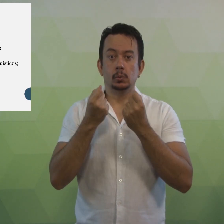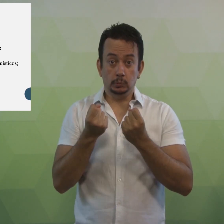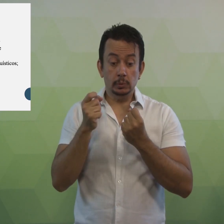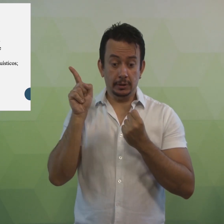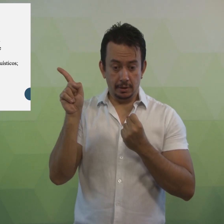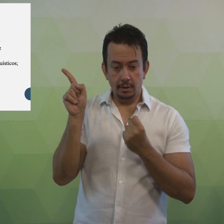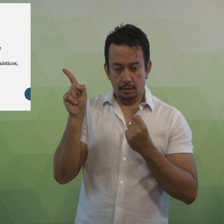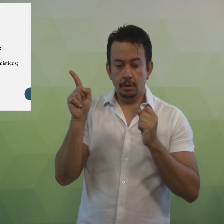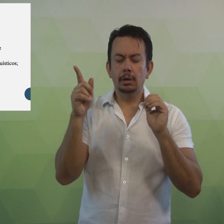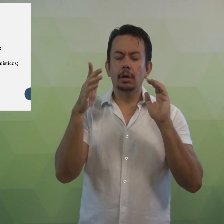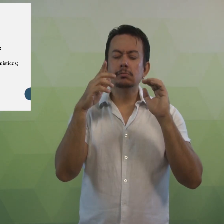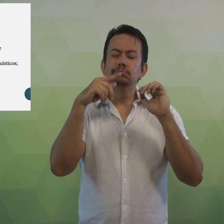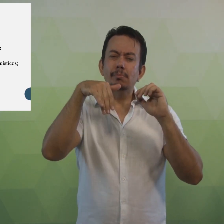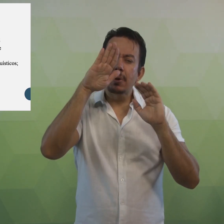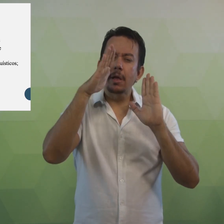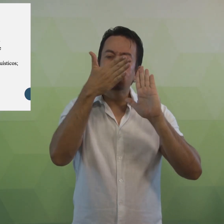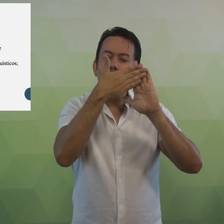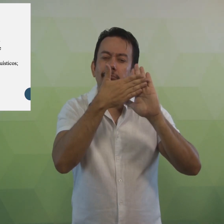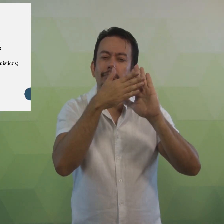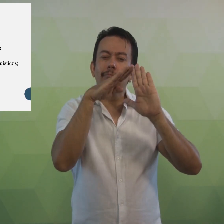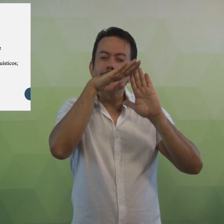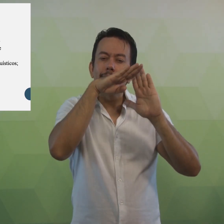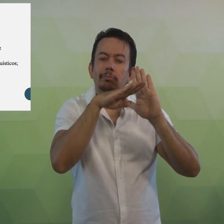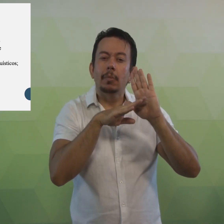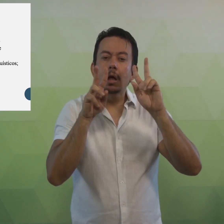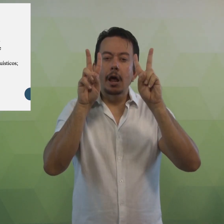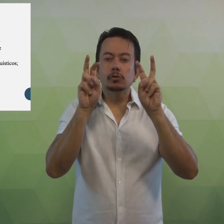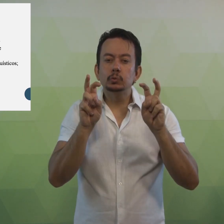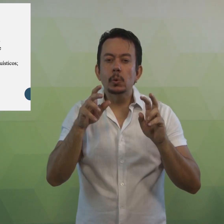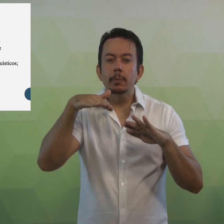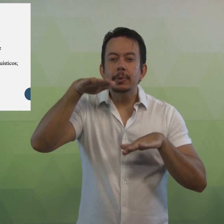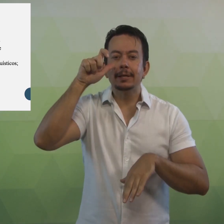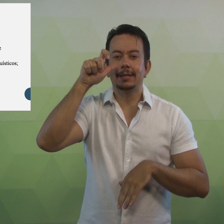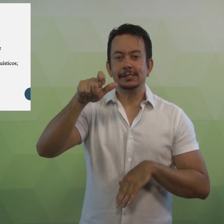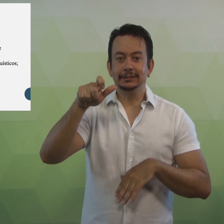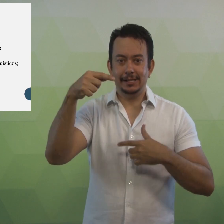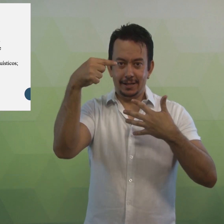lista alguns assuntos que são de interesse da psicolinguística.